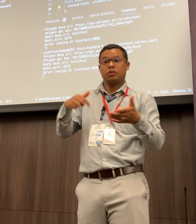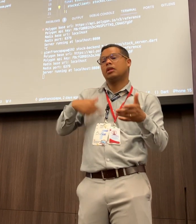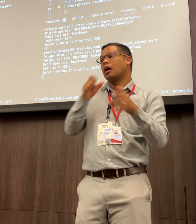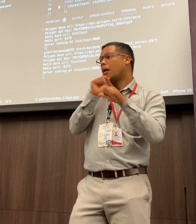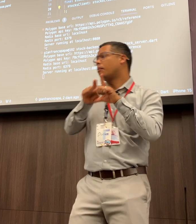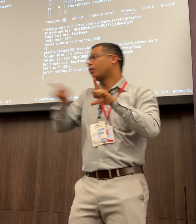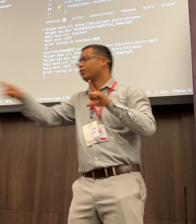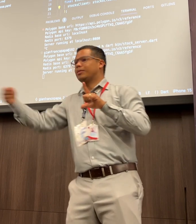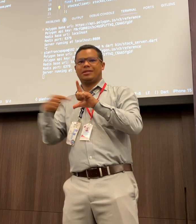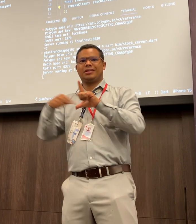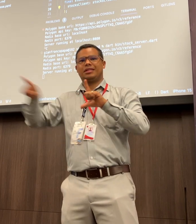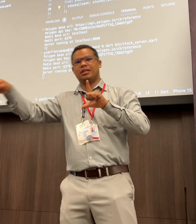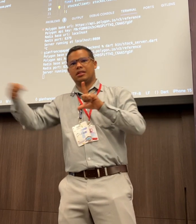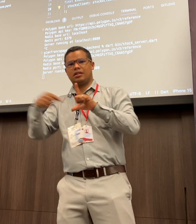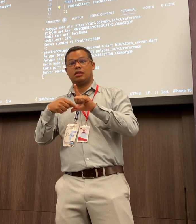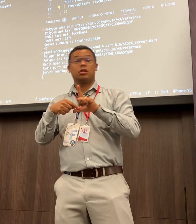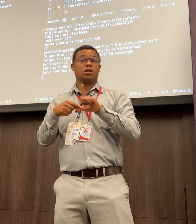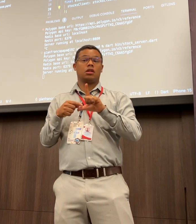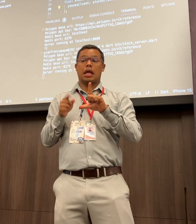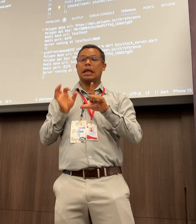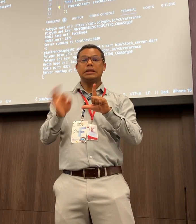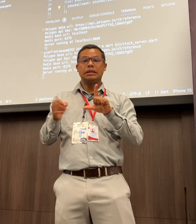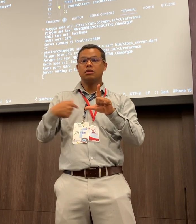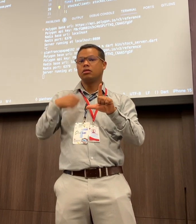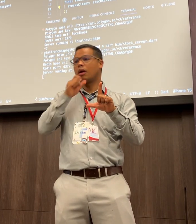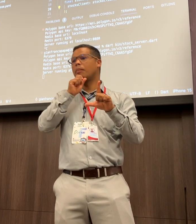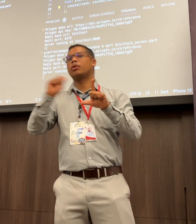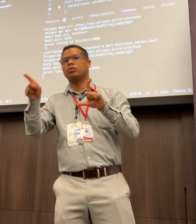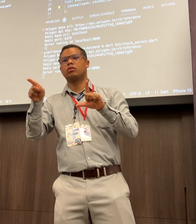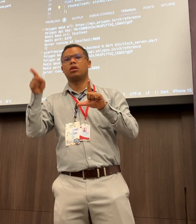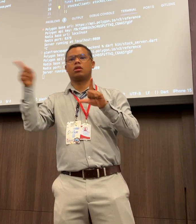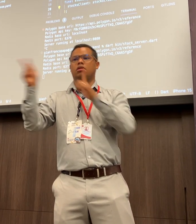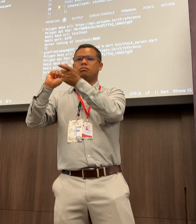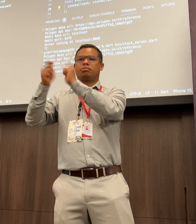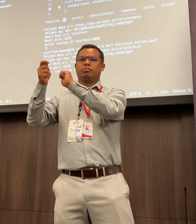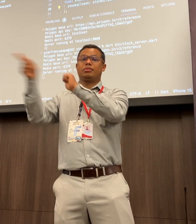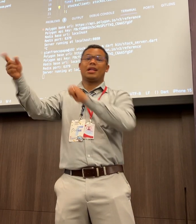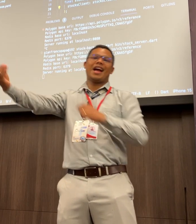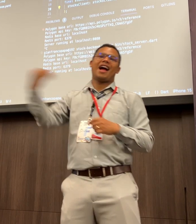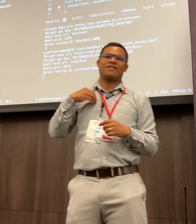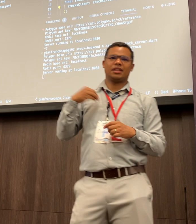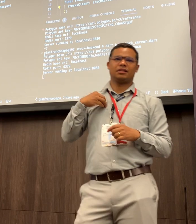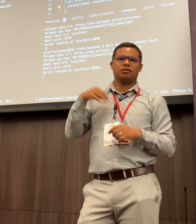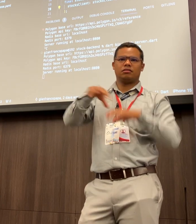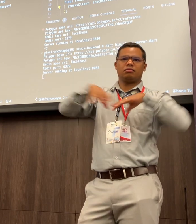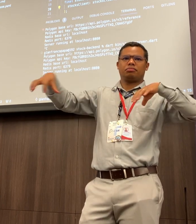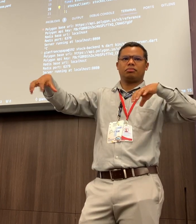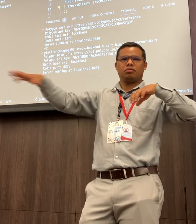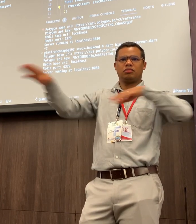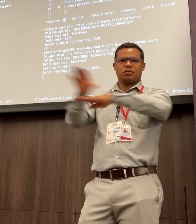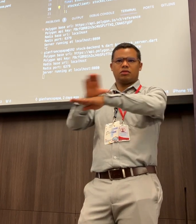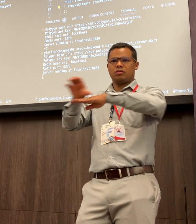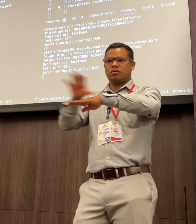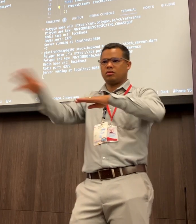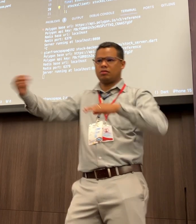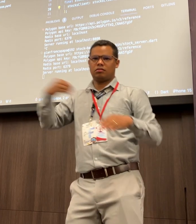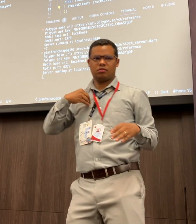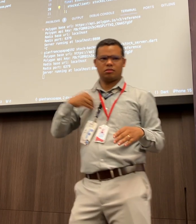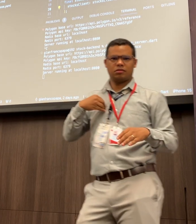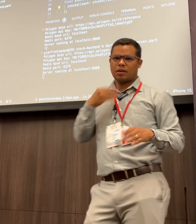valor, sino que el servidor nos diga, bueno, acaba de cambiar, acaba de subir, no sé, el medio centavo de dólar Spotify, ¿no?